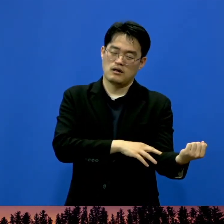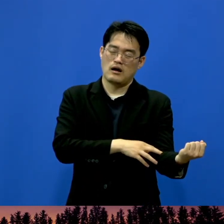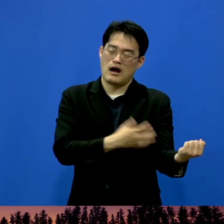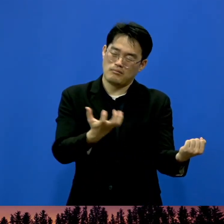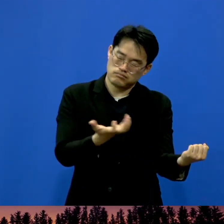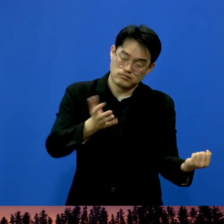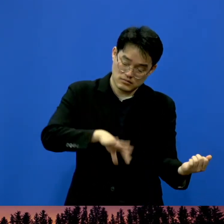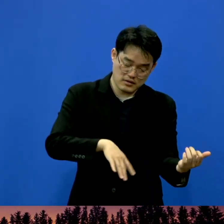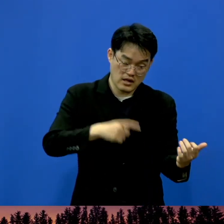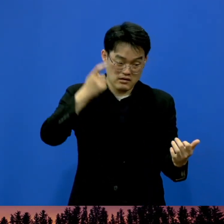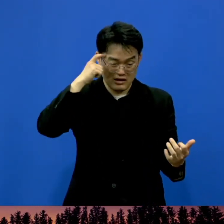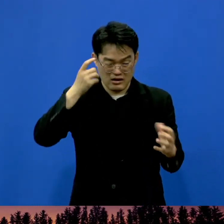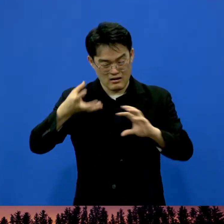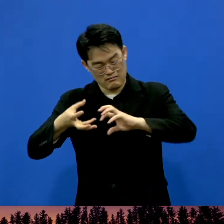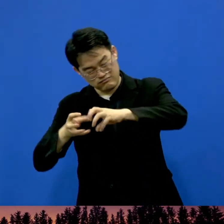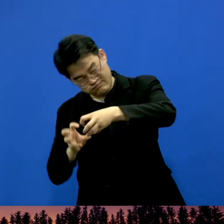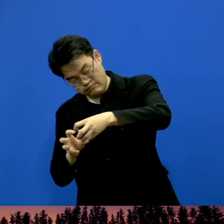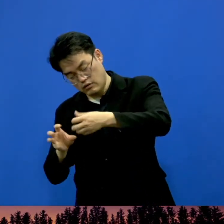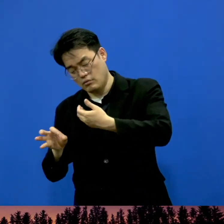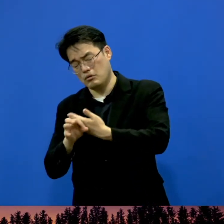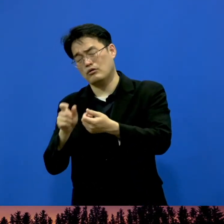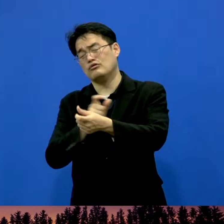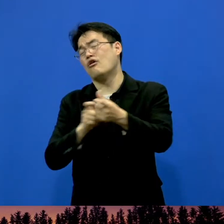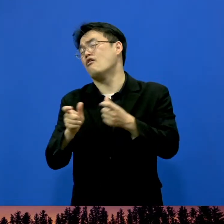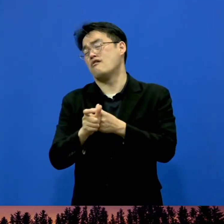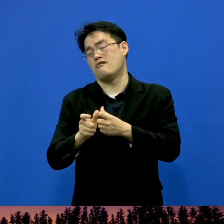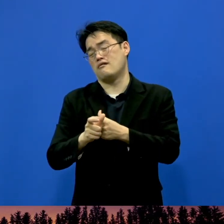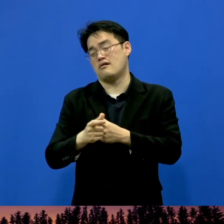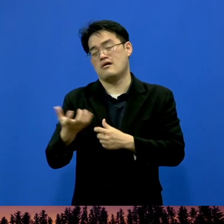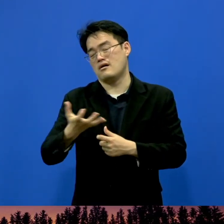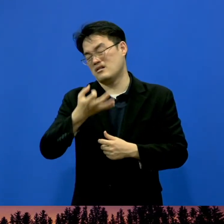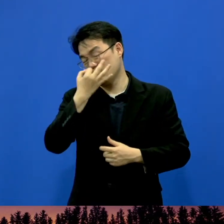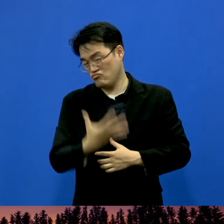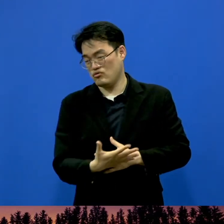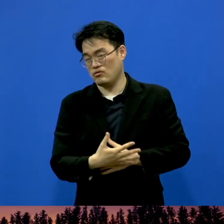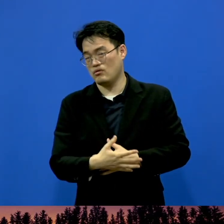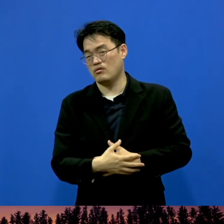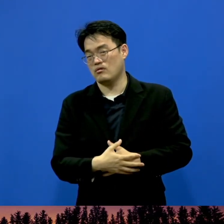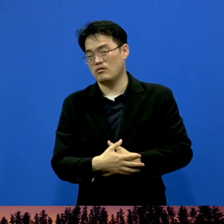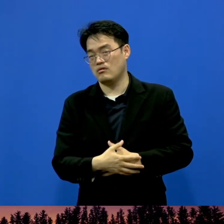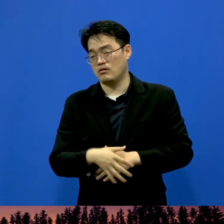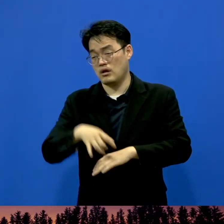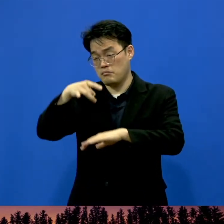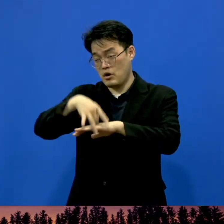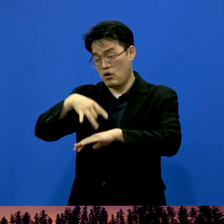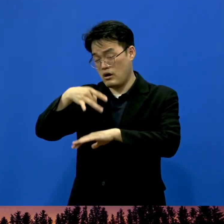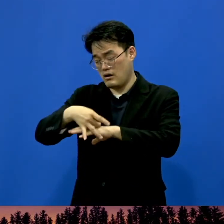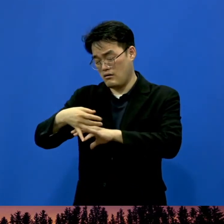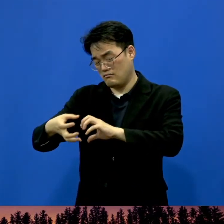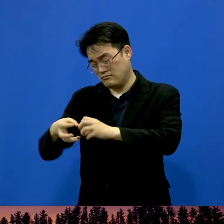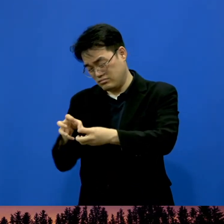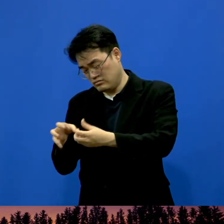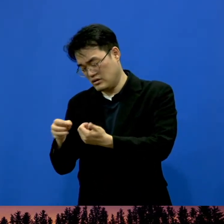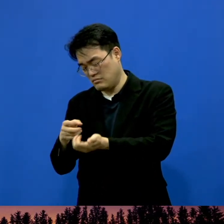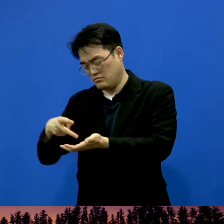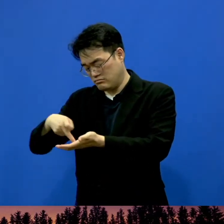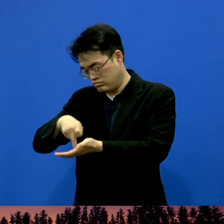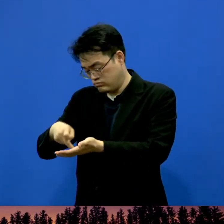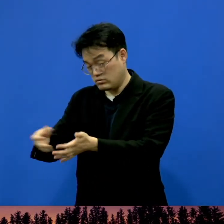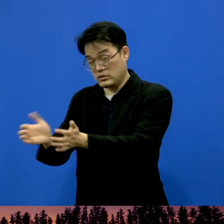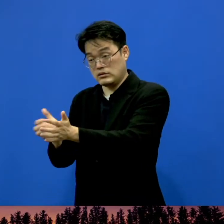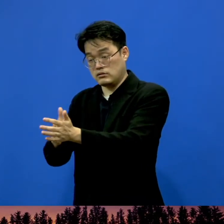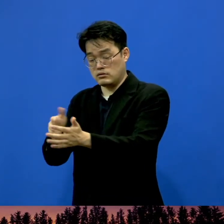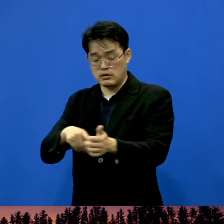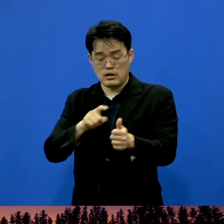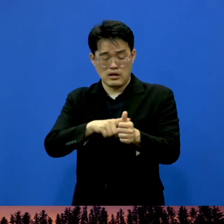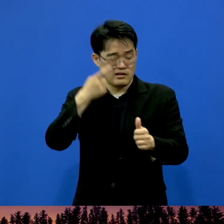것보다 더 힘들어요. 뼈가 좀 꼬인 사람은 좀 쩔룩거리고 말지, 생각이 꼬인 사람은 인생